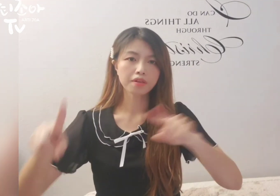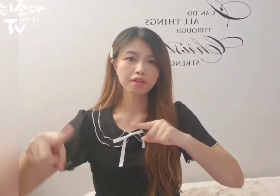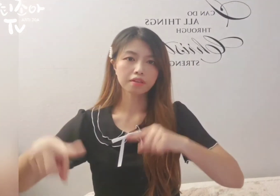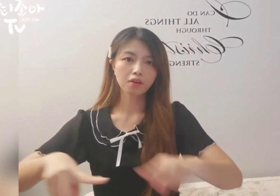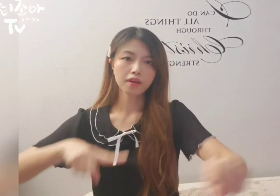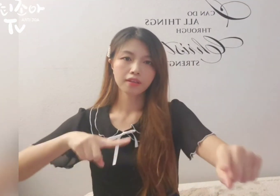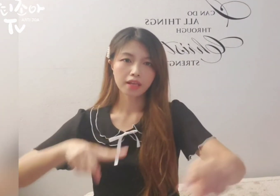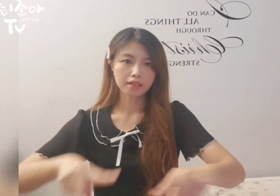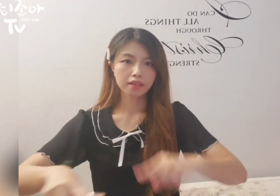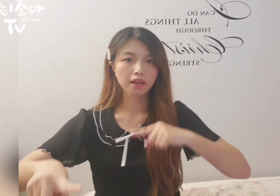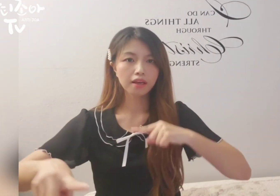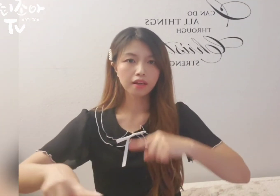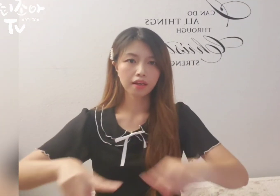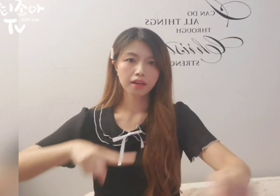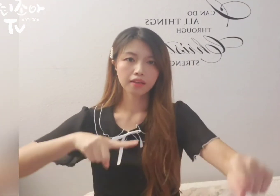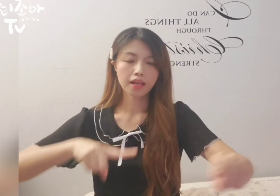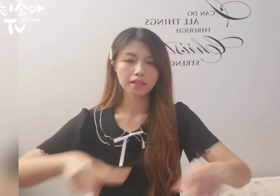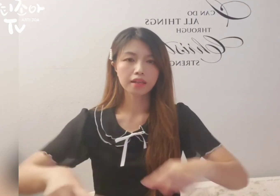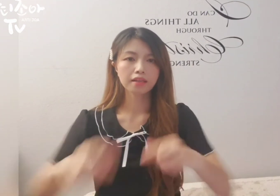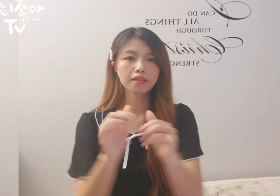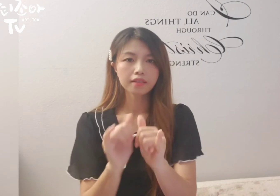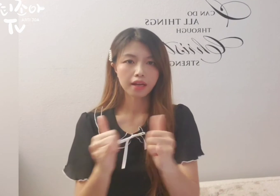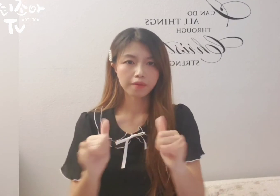펼치셔서 다스리다 다스리는 사람